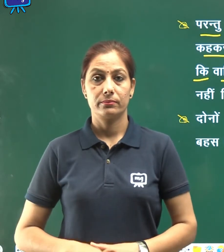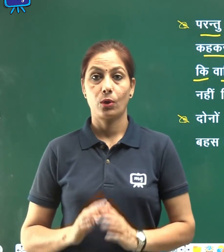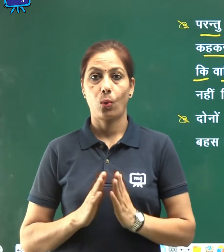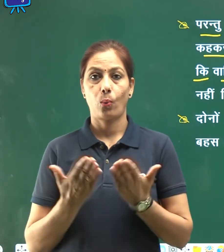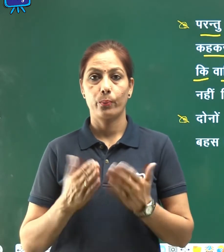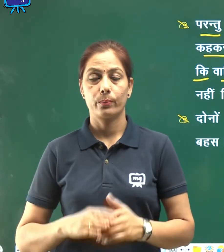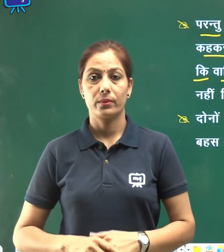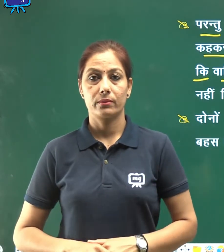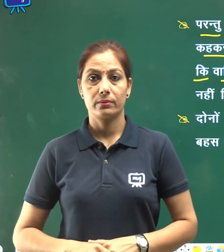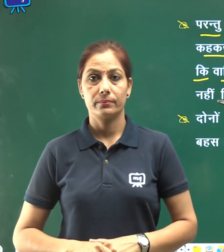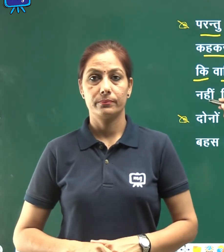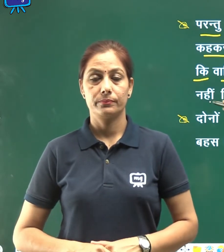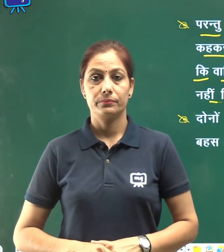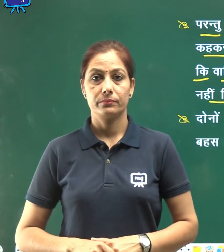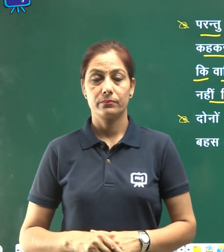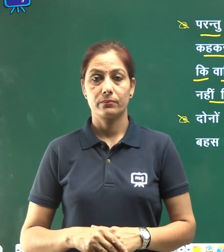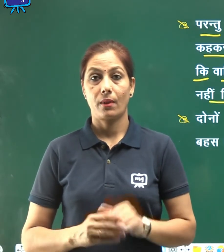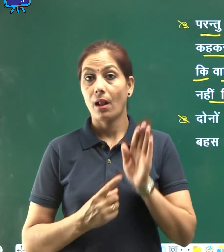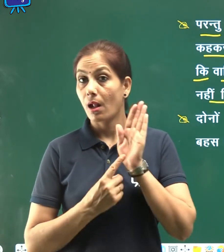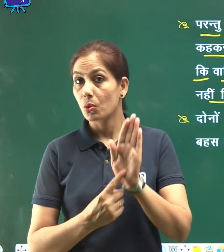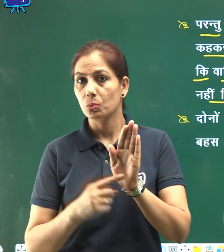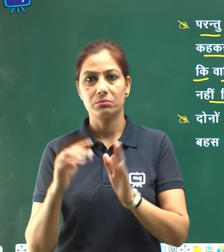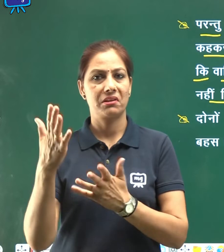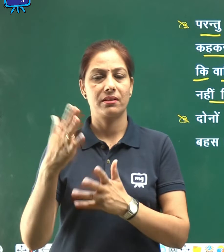कॉपी नहीं दिखा सकते हैं।